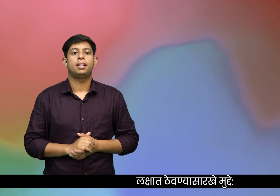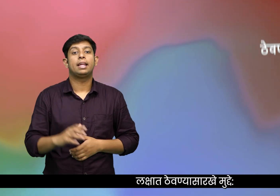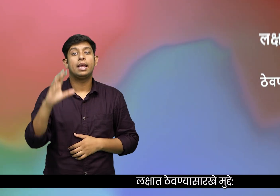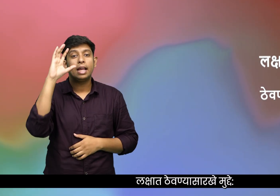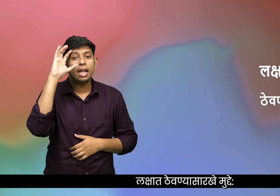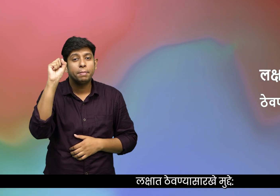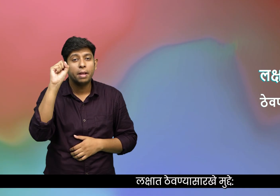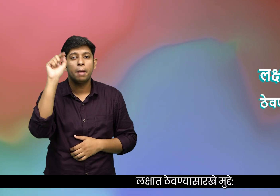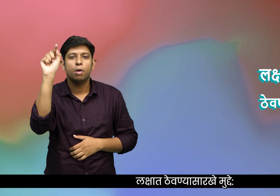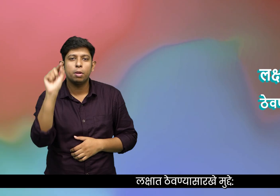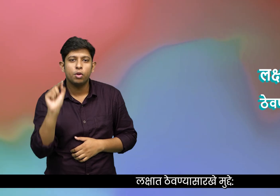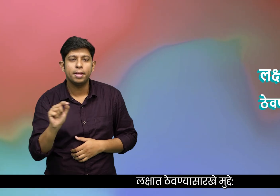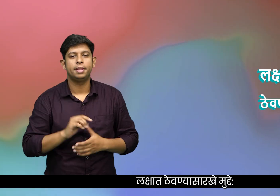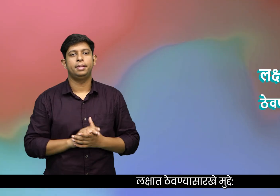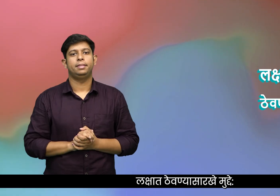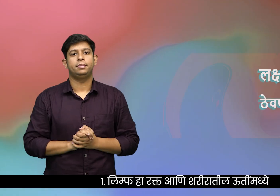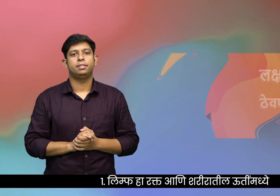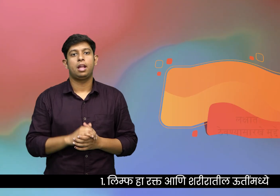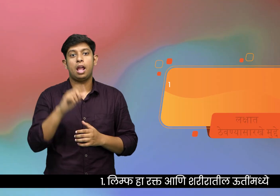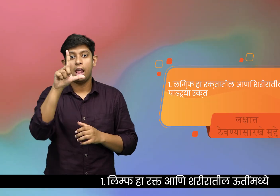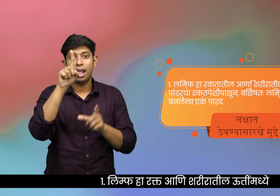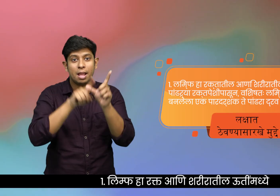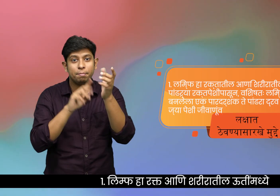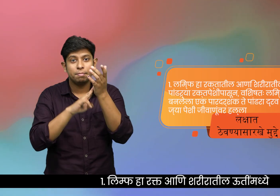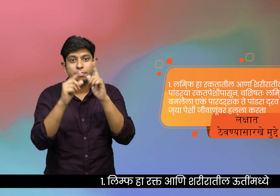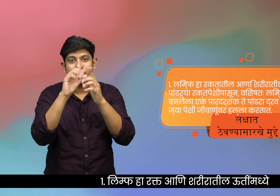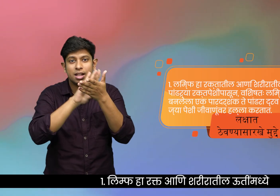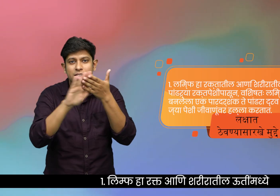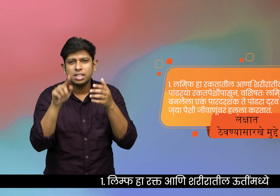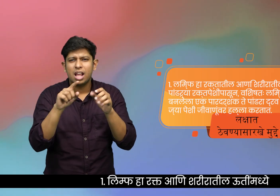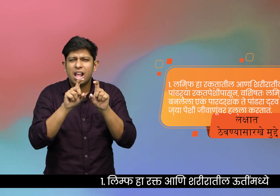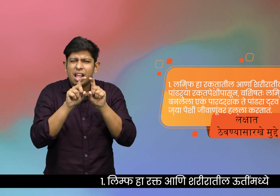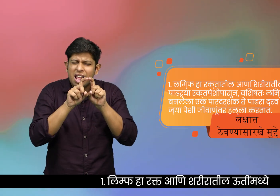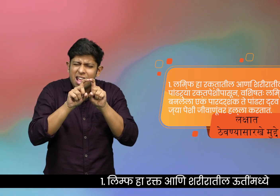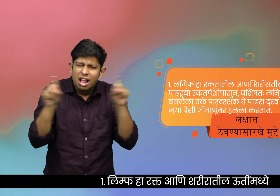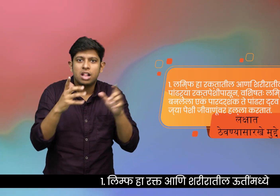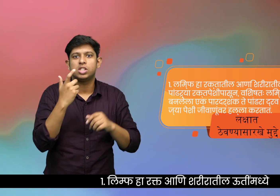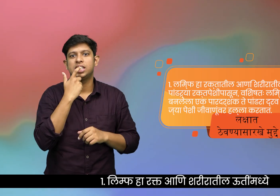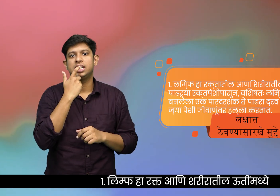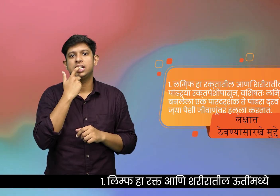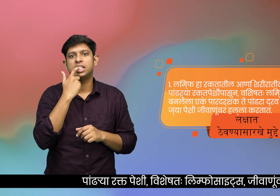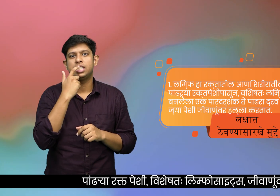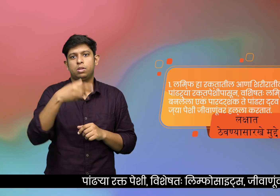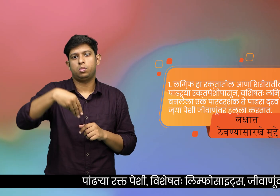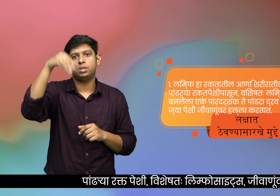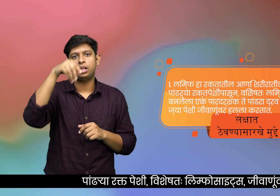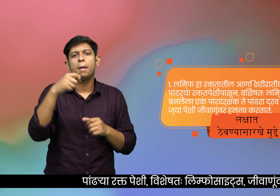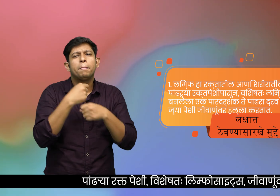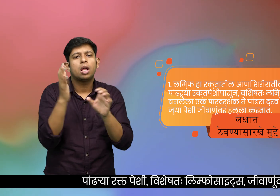लक्षात ठेवण्यासारखे मुद्दे. पहिले, लिम्फ हा रक्त शरीरातील ऊतींमध्ये पांढऱ्या रक्तपेशी